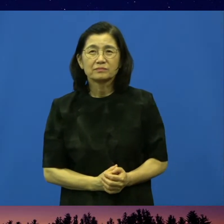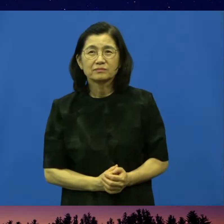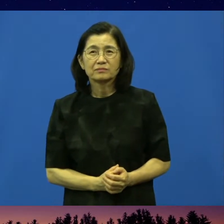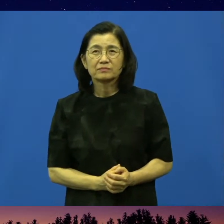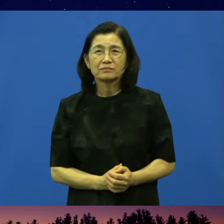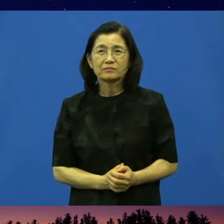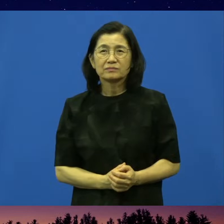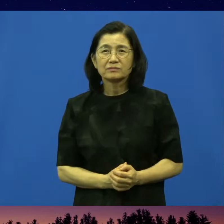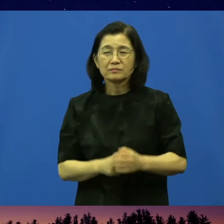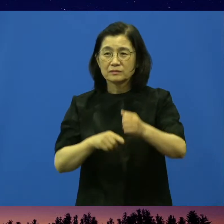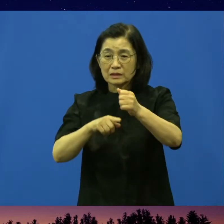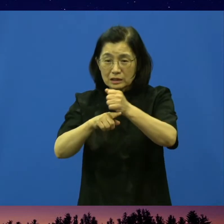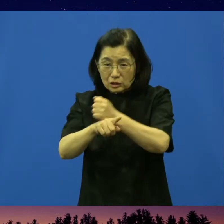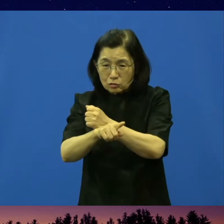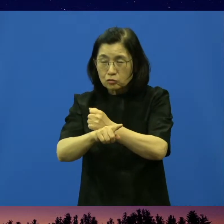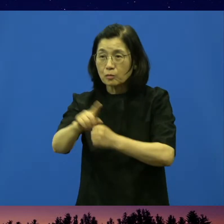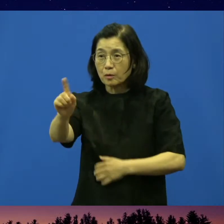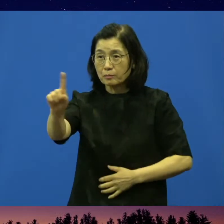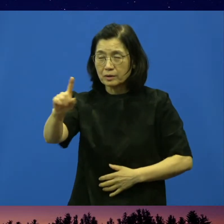이유는 딱 하나입니다. 불신앙입니다.